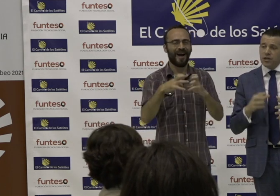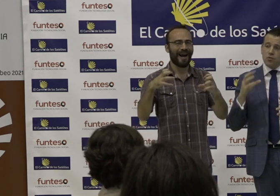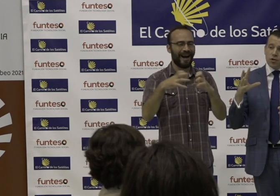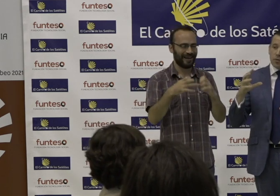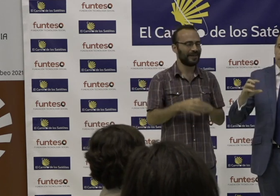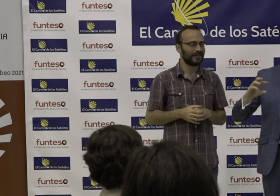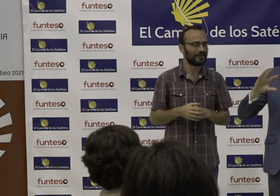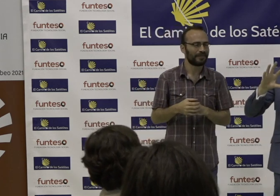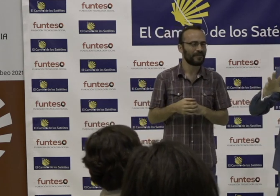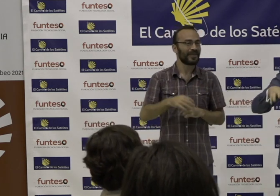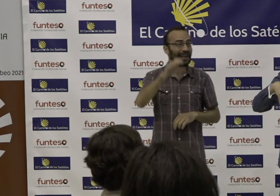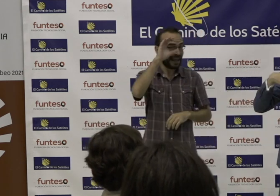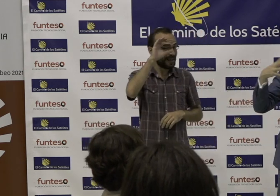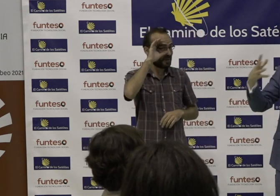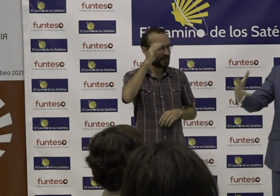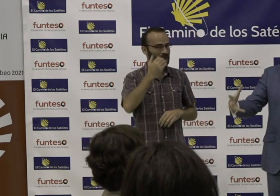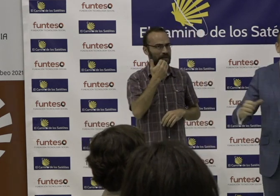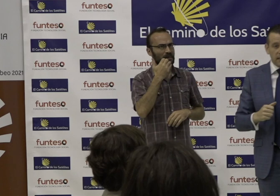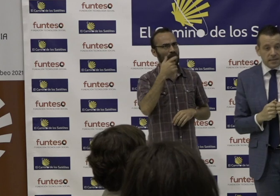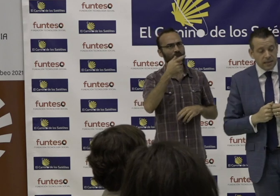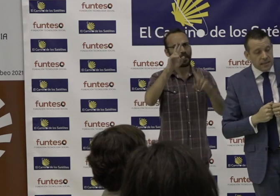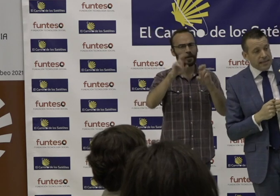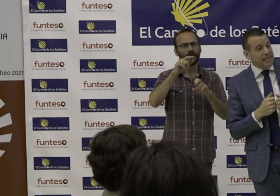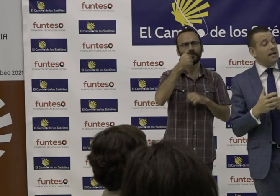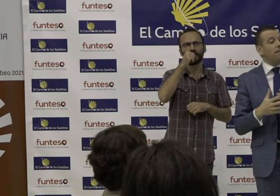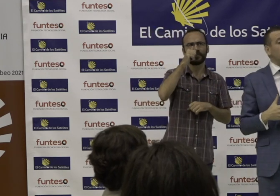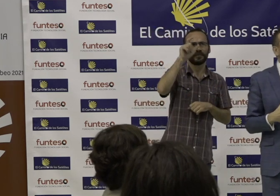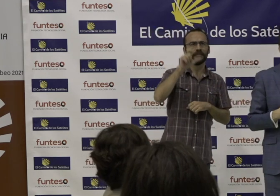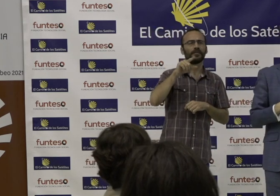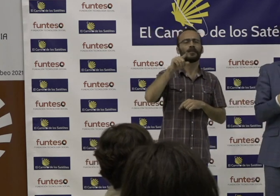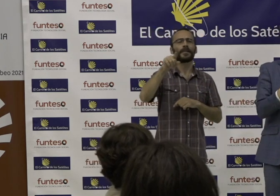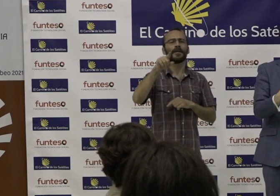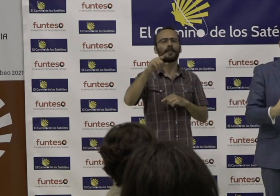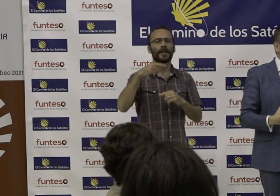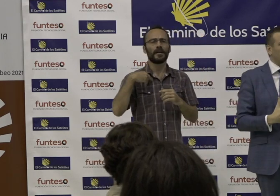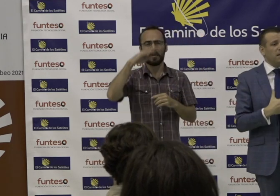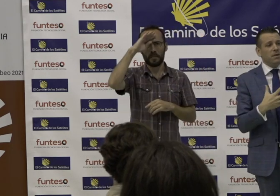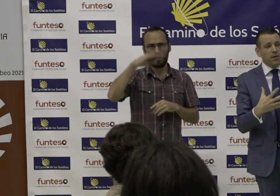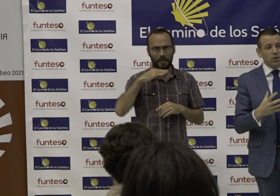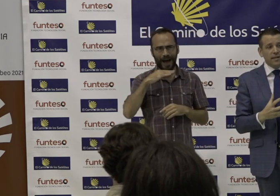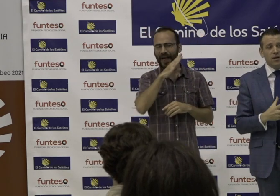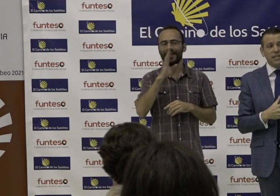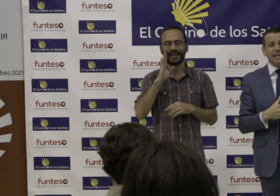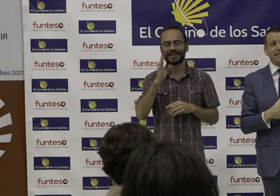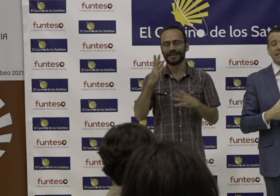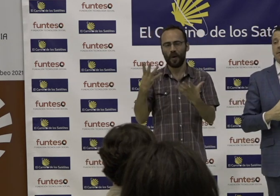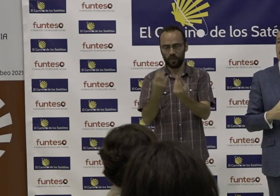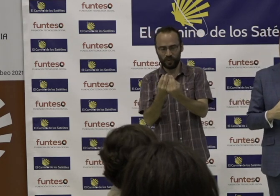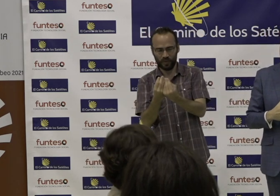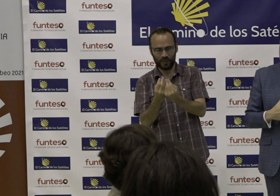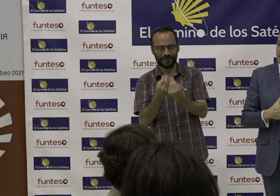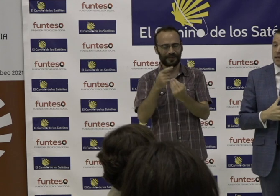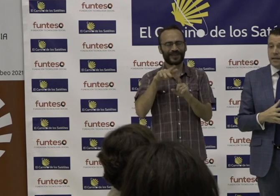lista porque escuchó que estaba con unos tíos y con sus padres y estaban hablando de la mala situación que habían vivido, de cosas de las que